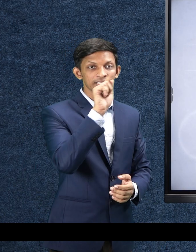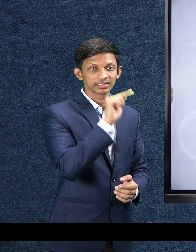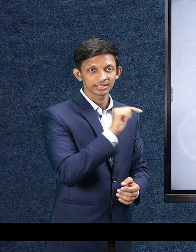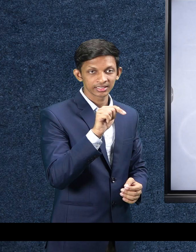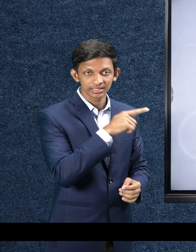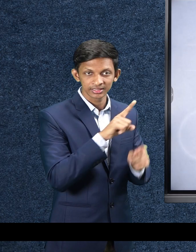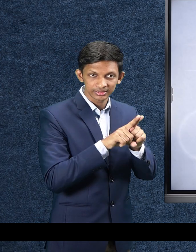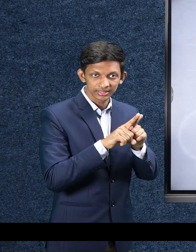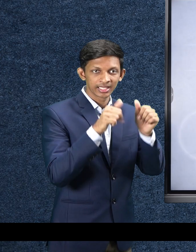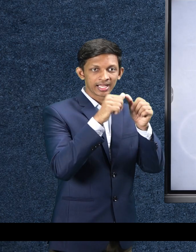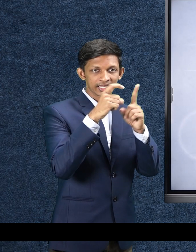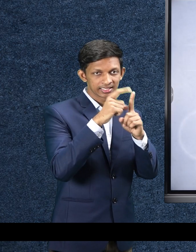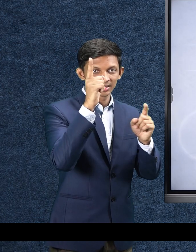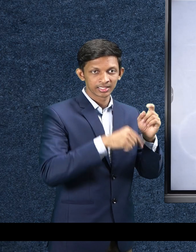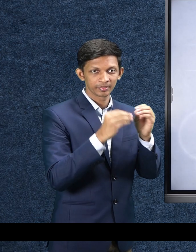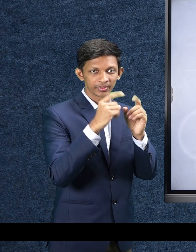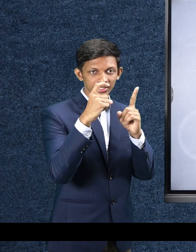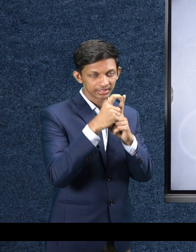म्हणून AD by BD equals to AE by CE.